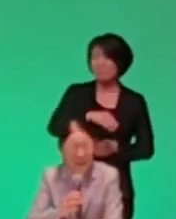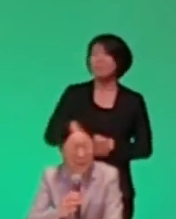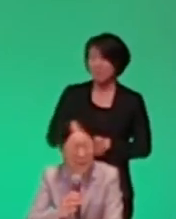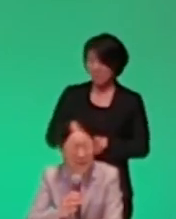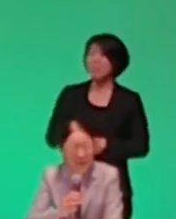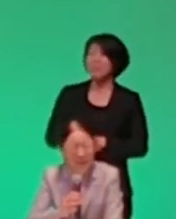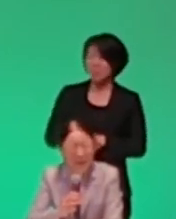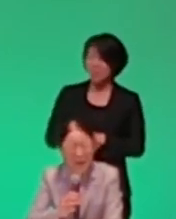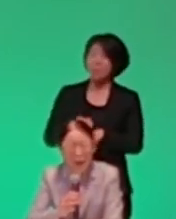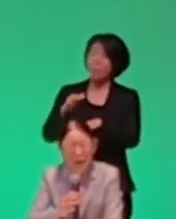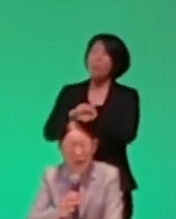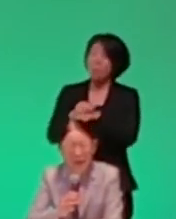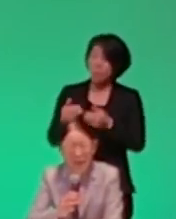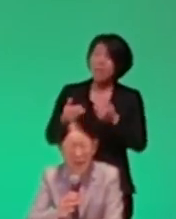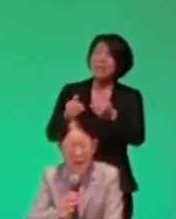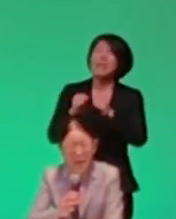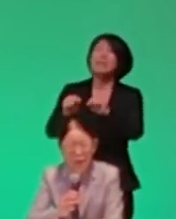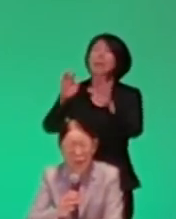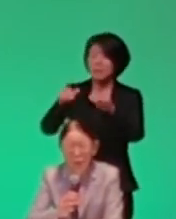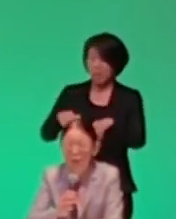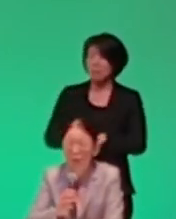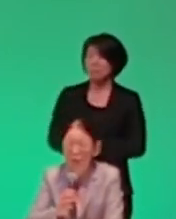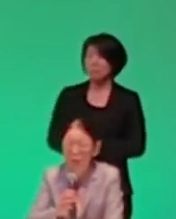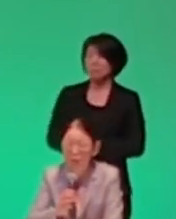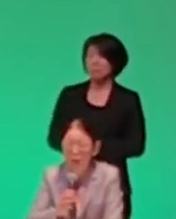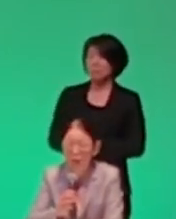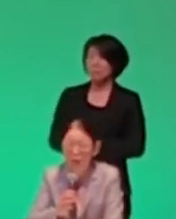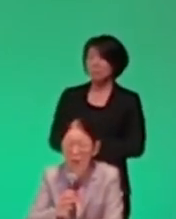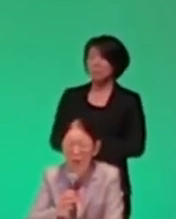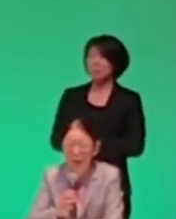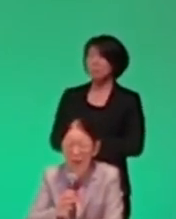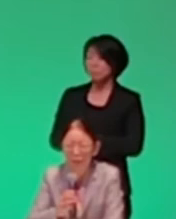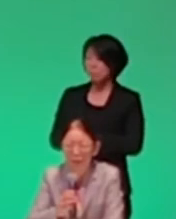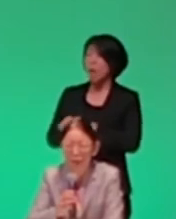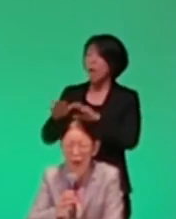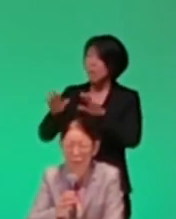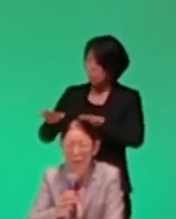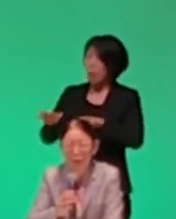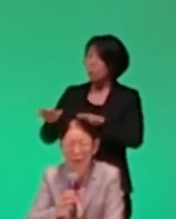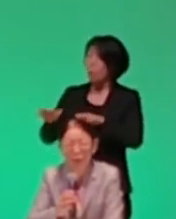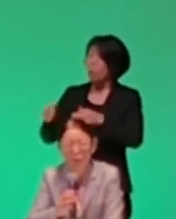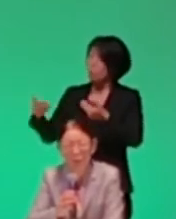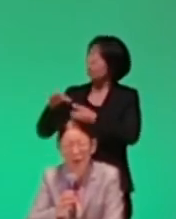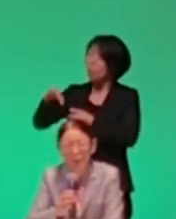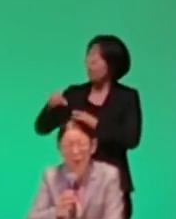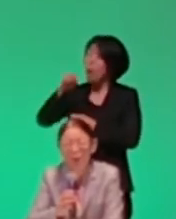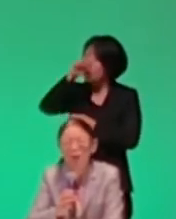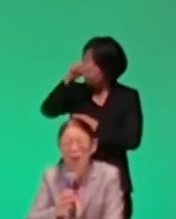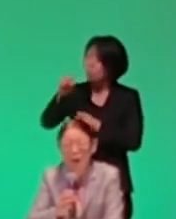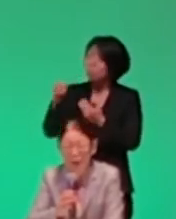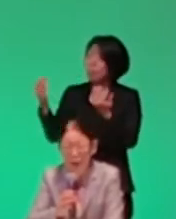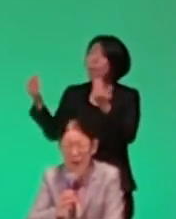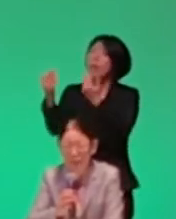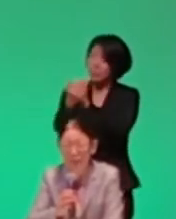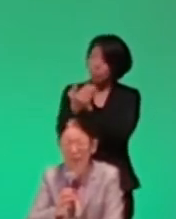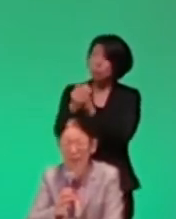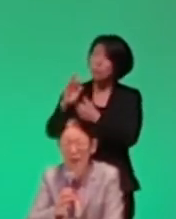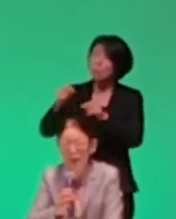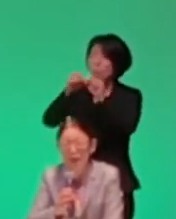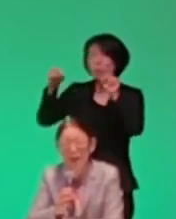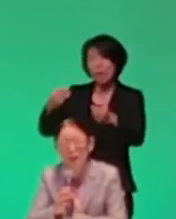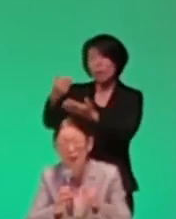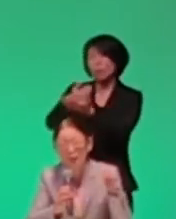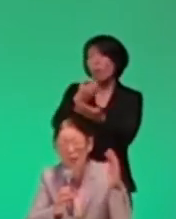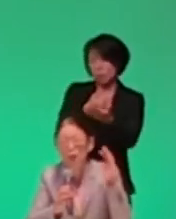っていったと思います。でそういう意味で公務員の職場も随分良くなってますが、やっぱりまだ問題も残っていて、特